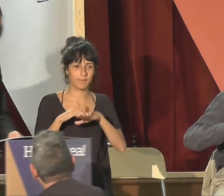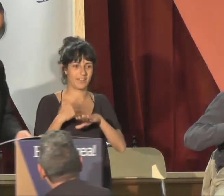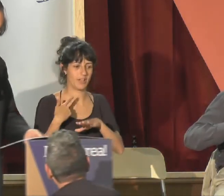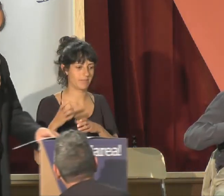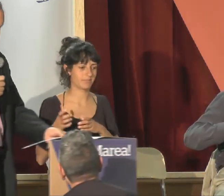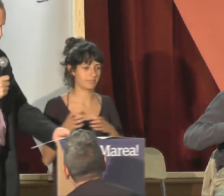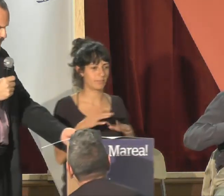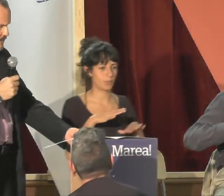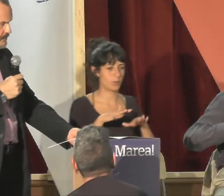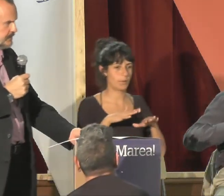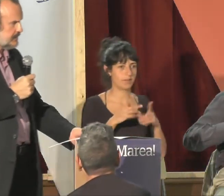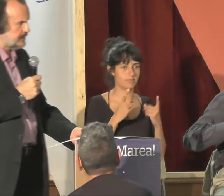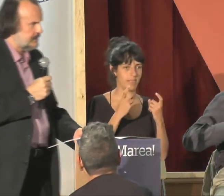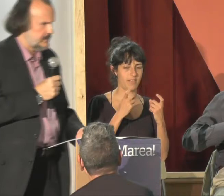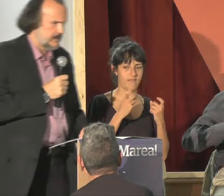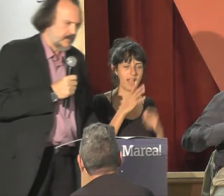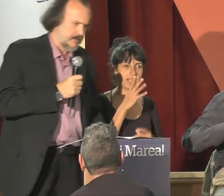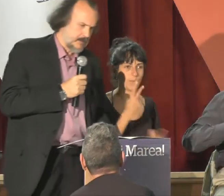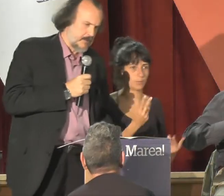Perdón.